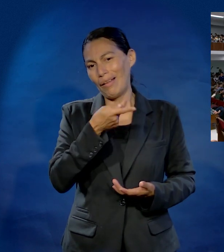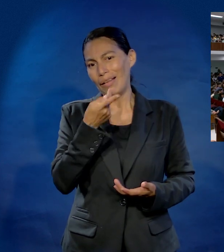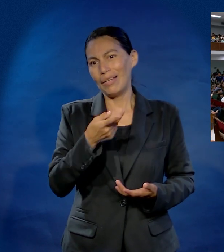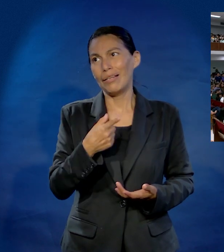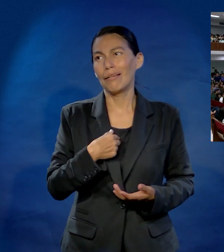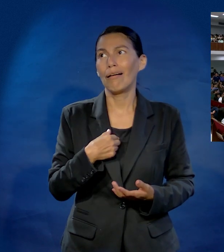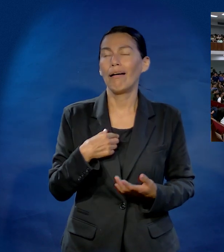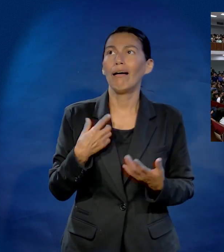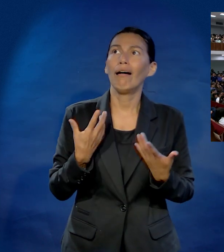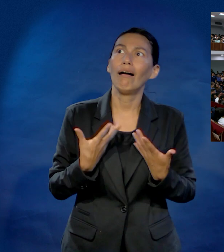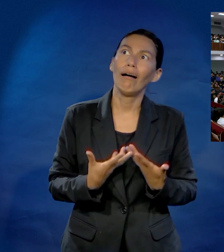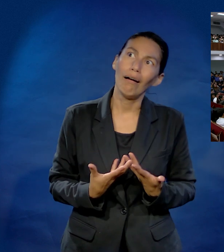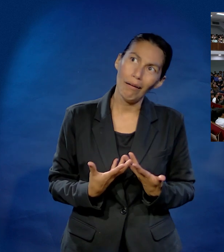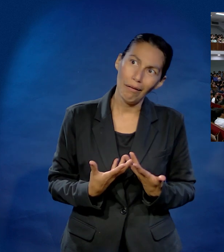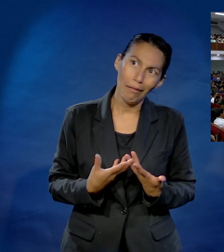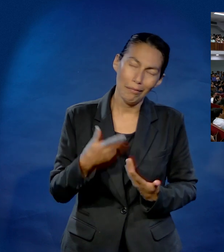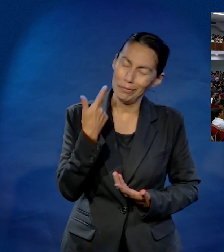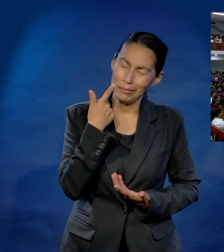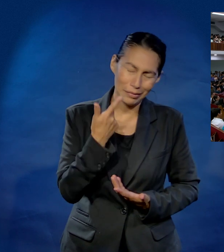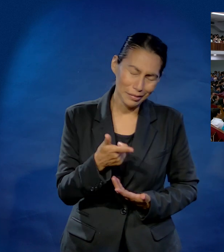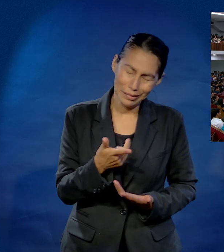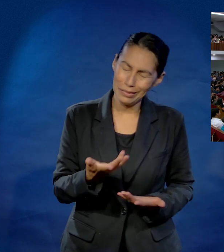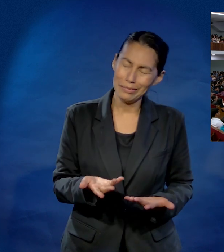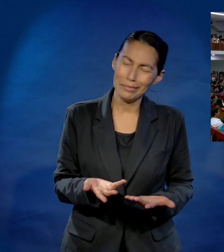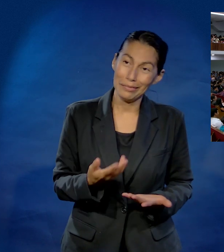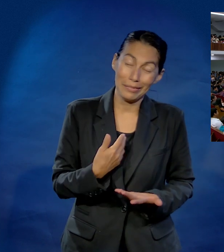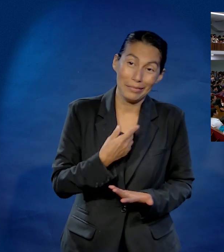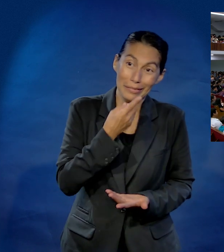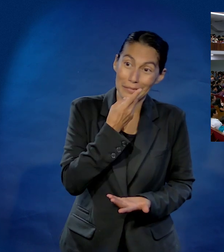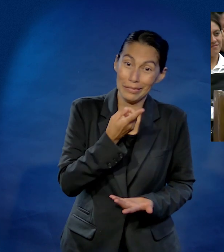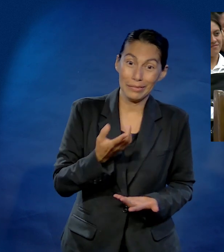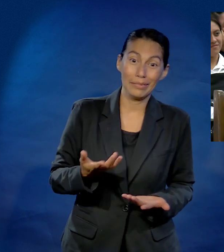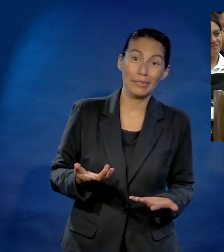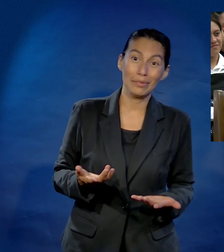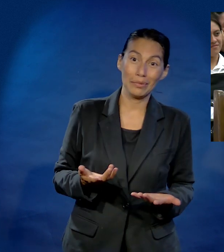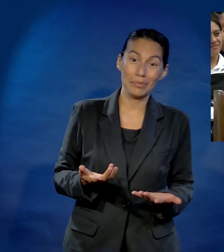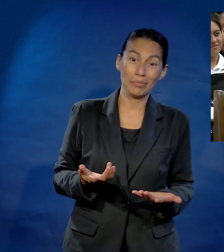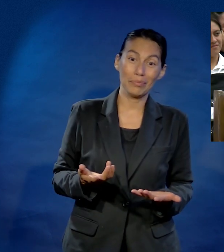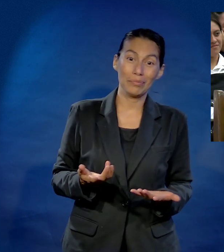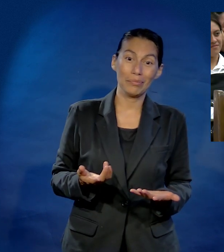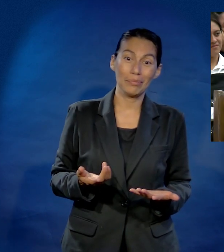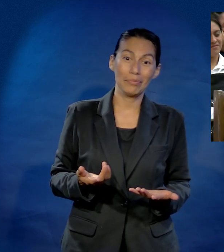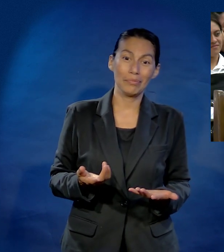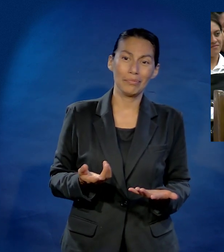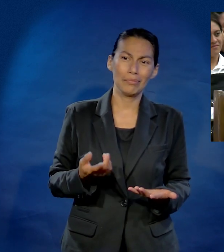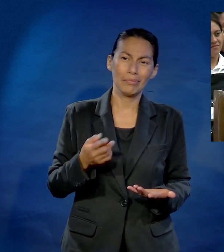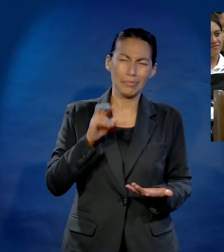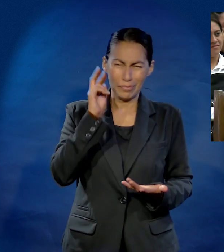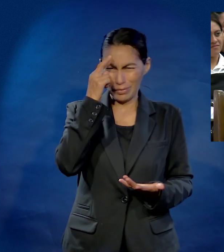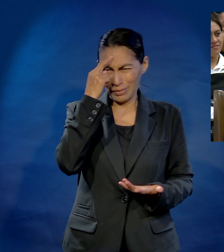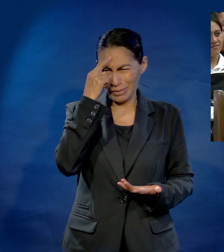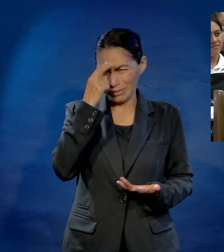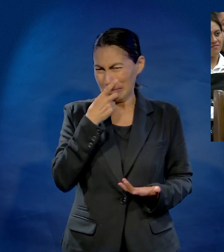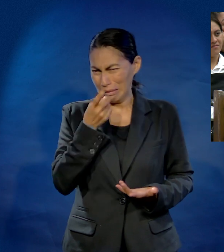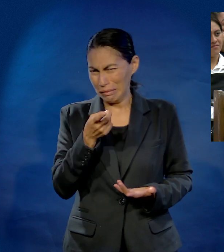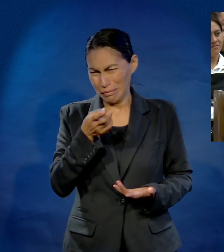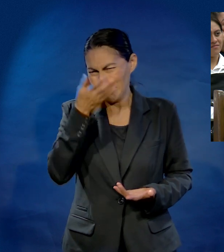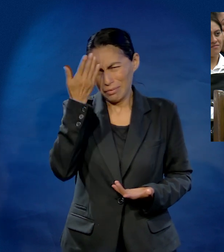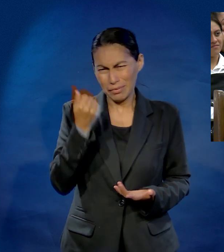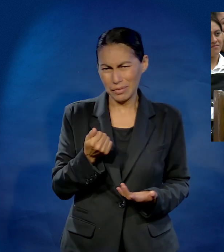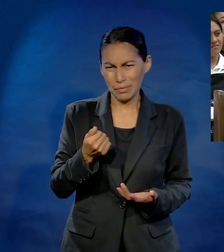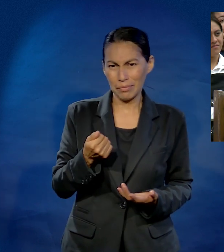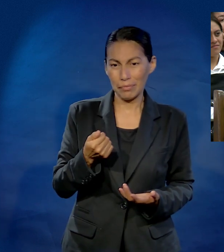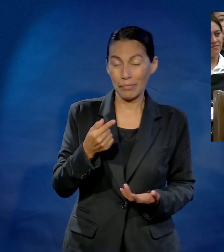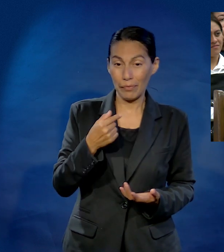amén, amén, amén. Así un sermón poderoso. Cuando ella terminó y todos dijeron, amén, luego